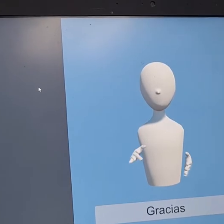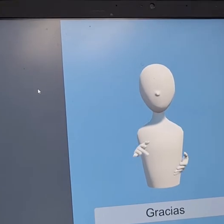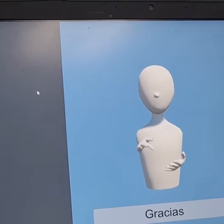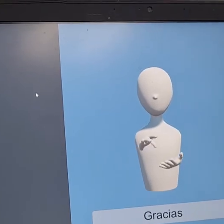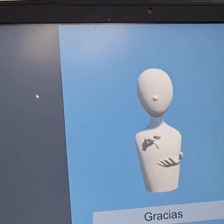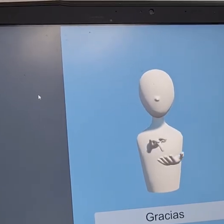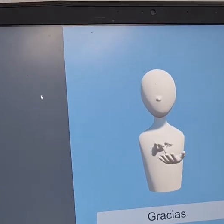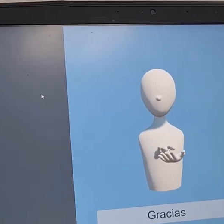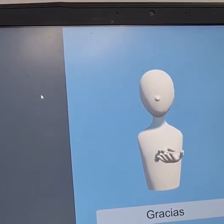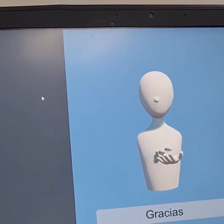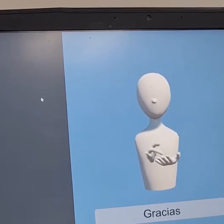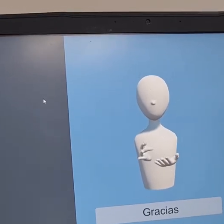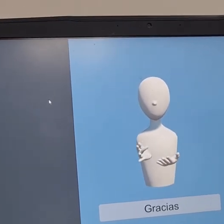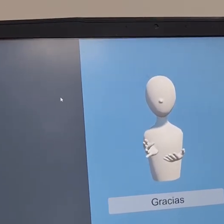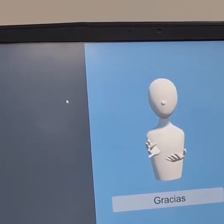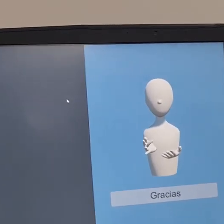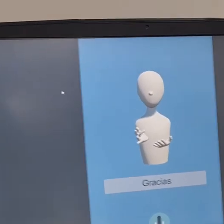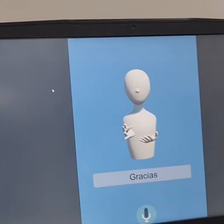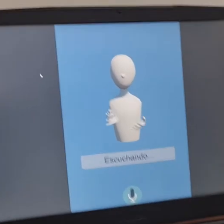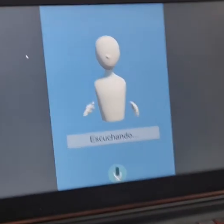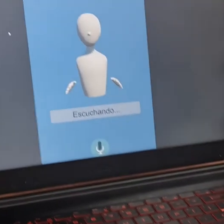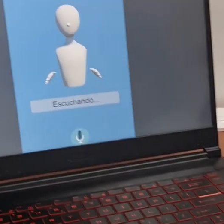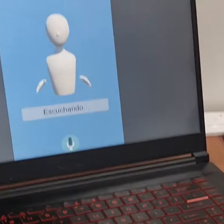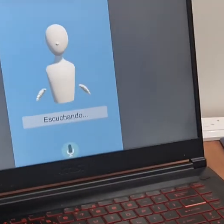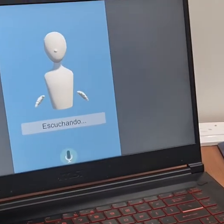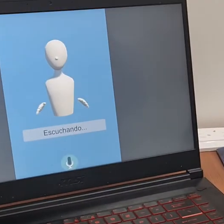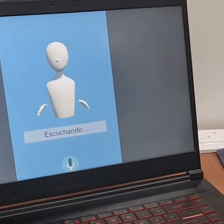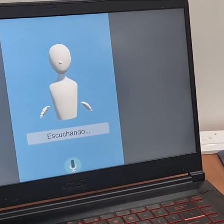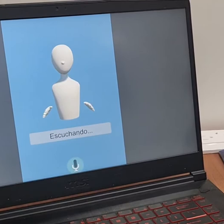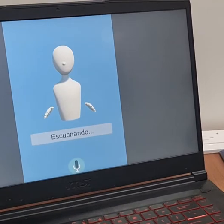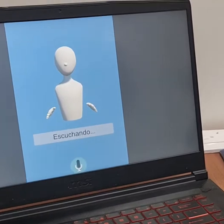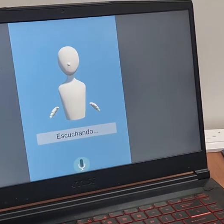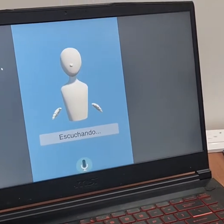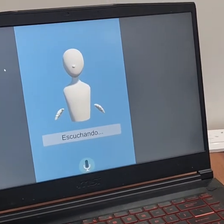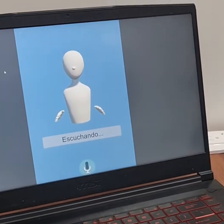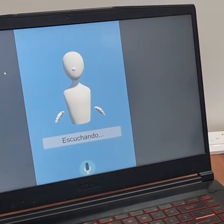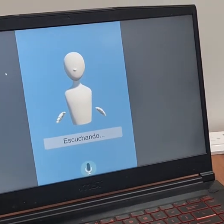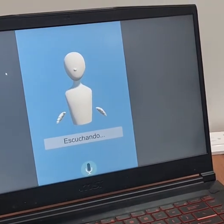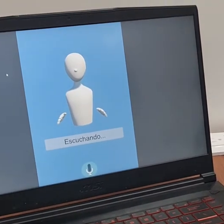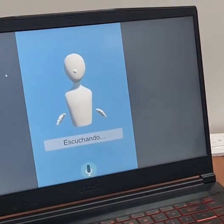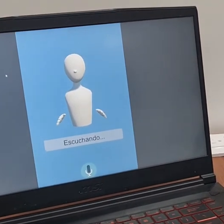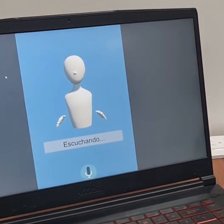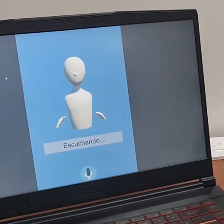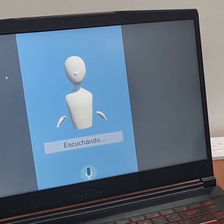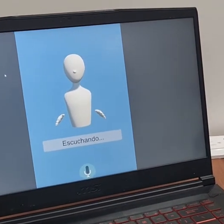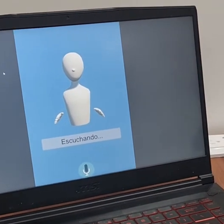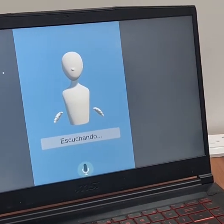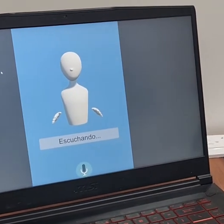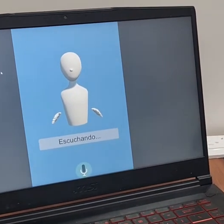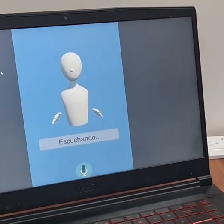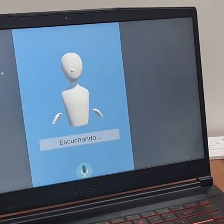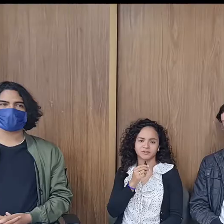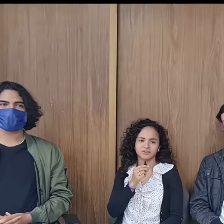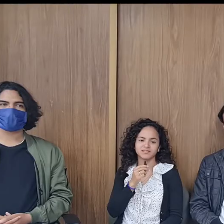puedan comunicarse con todas nosotras las personas que somos pues oyentes. Y es nuestro principal objetivo, tratar de